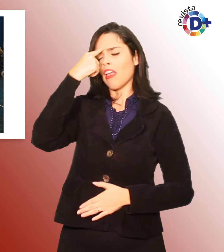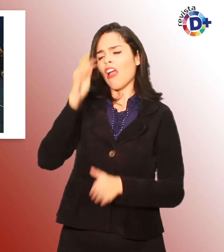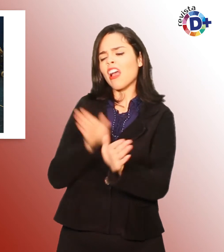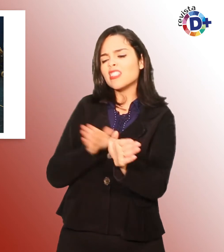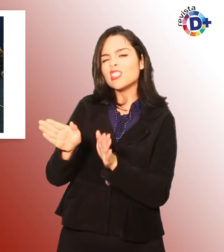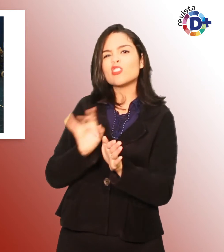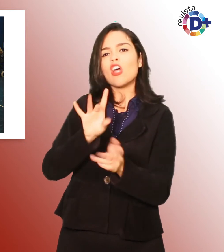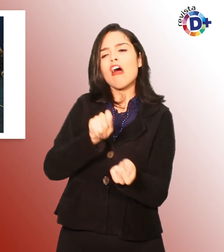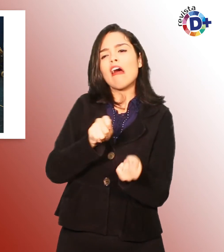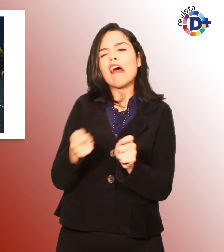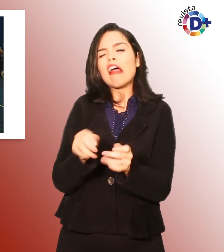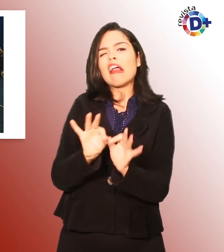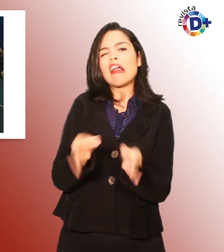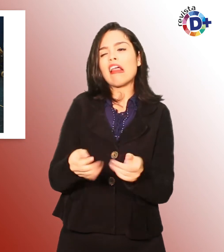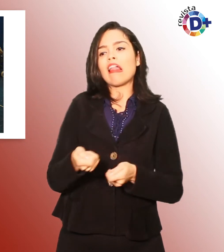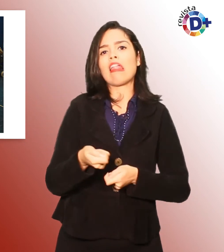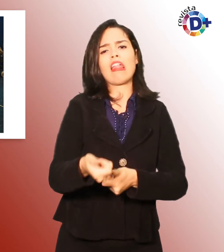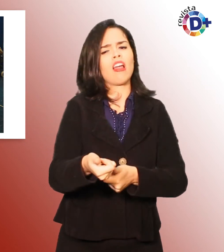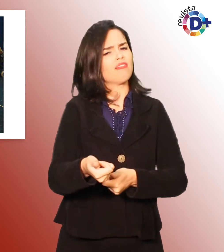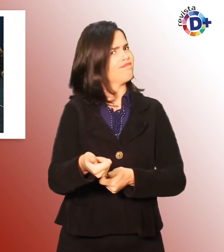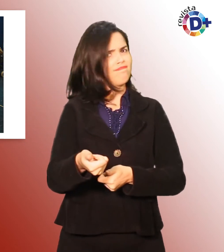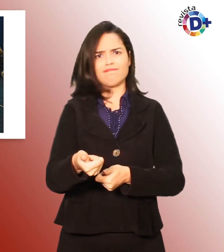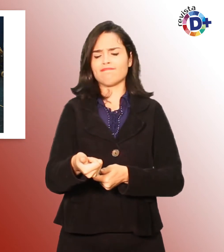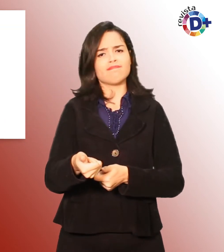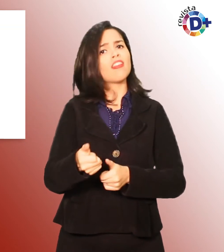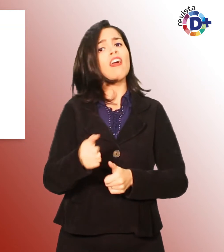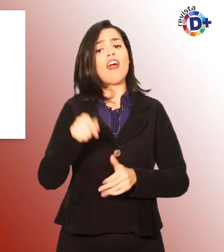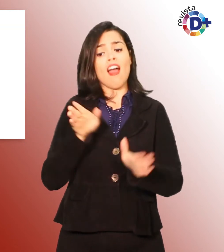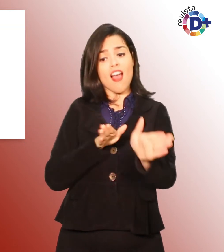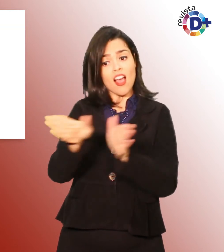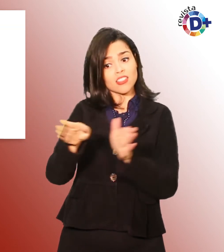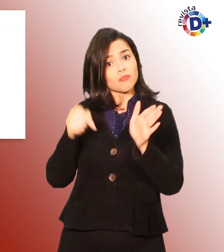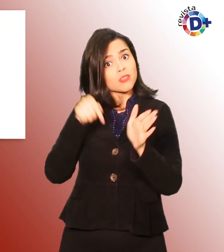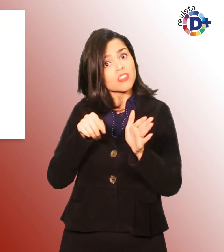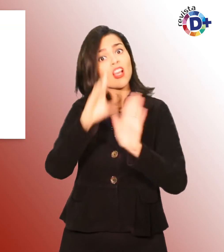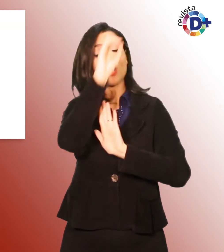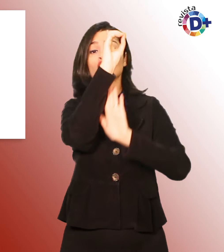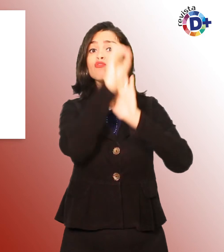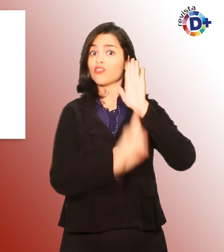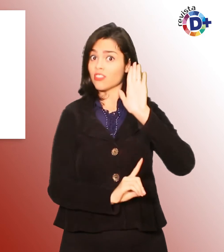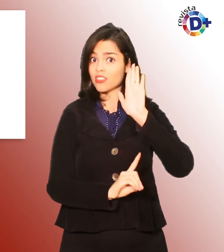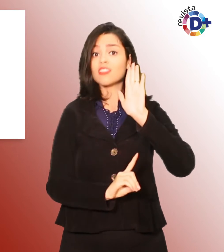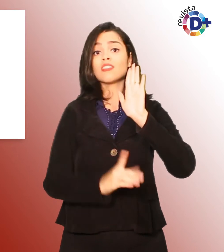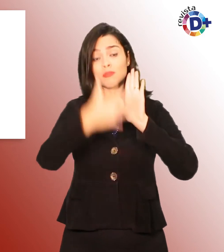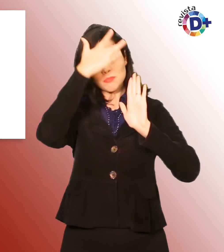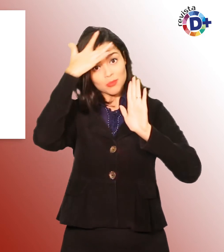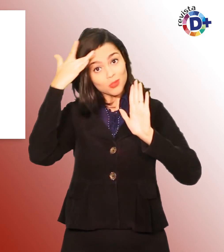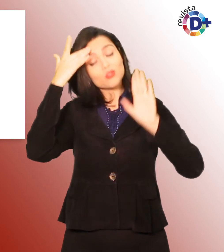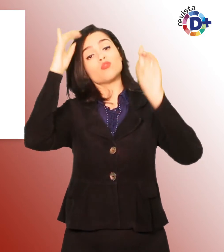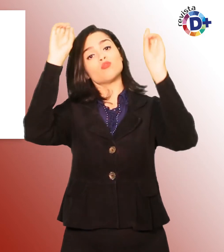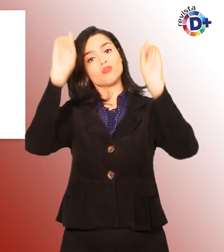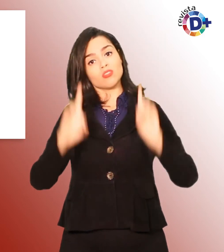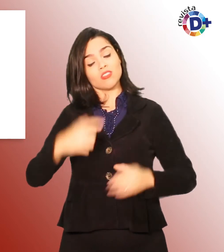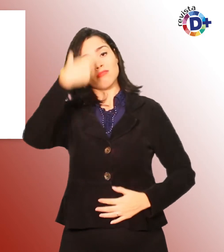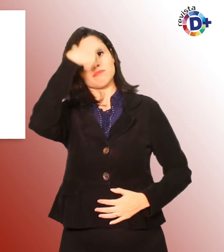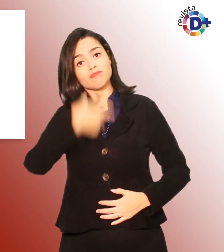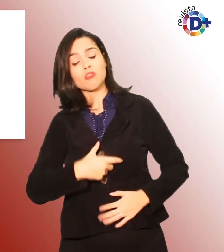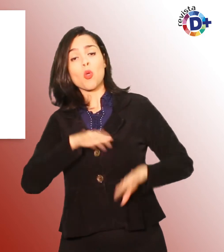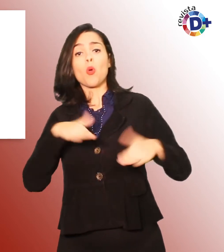jeitinho a acessibilidade é direito que garante à pessoa com deficiência ou com mobilidade reduzida